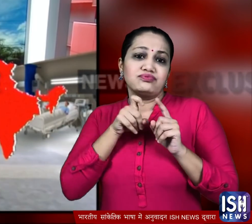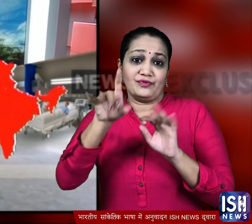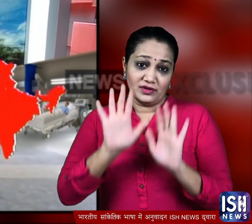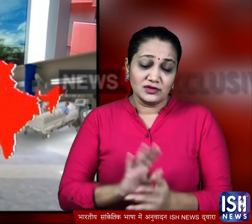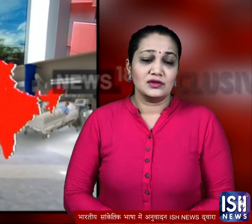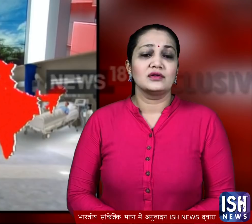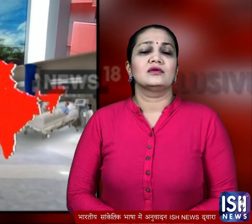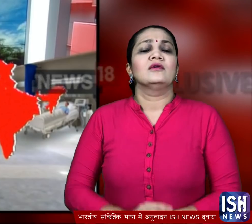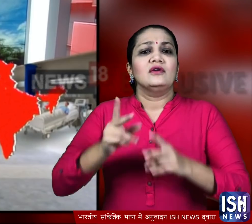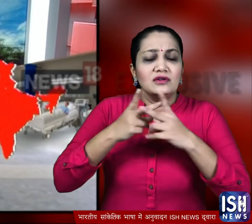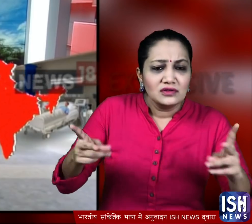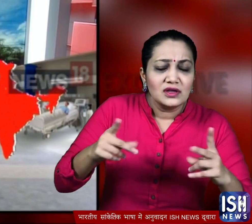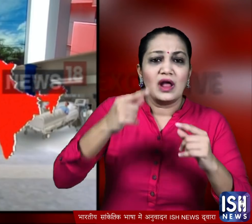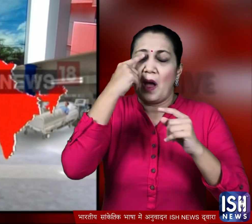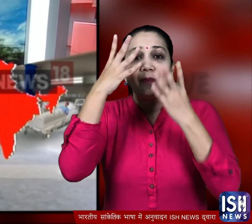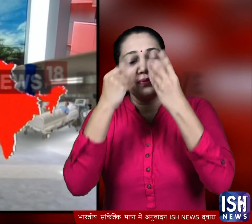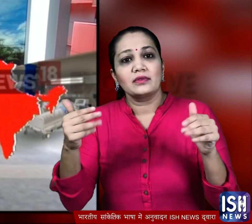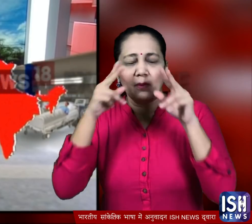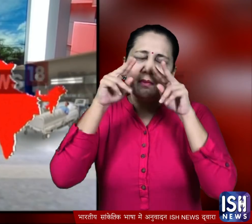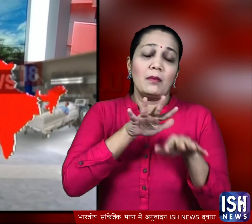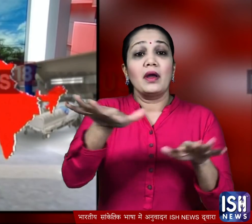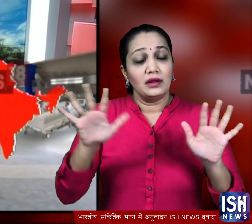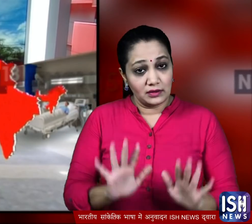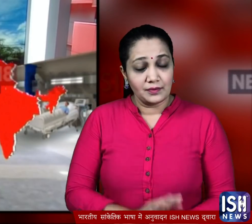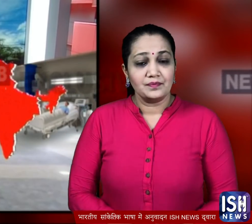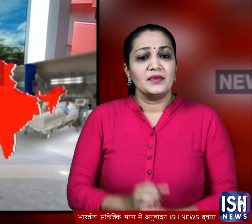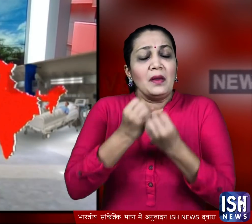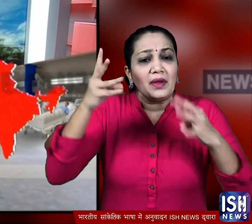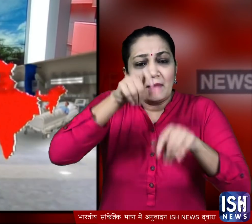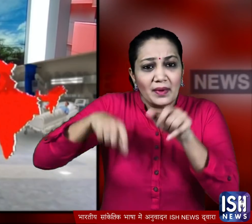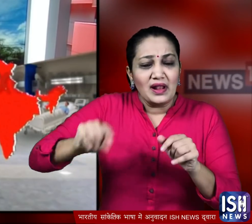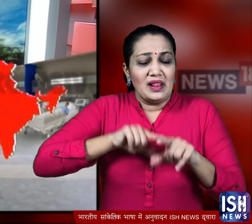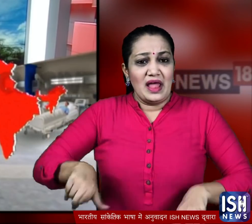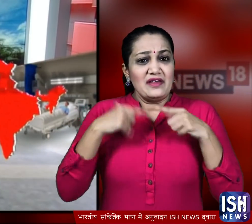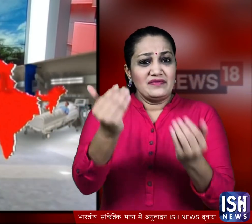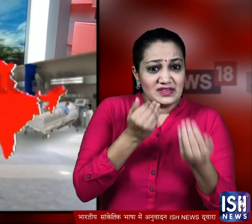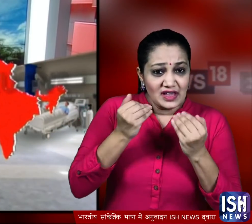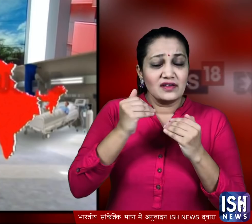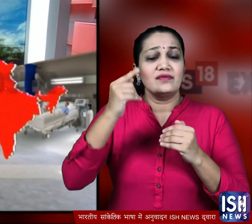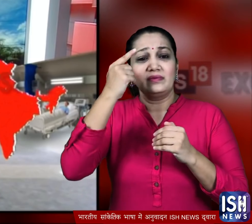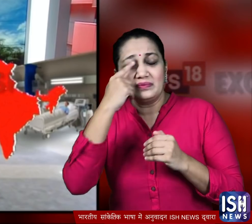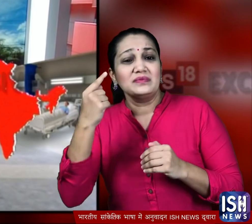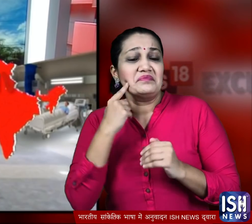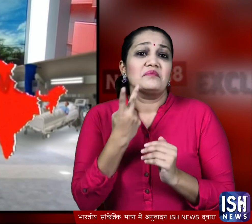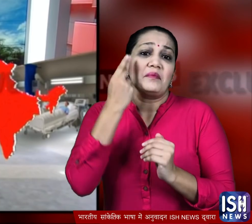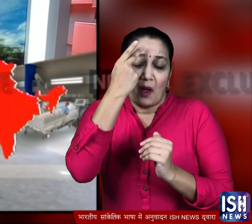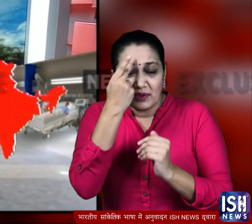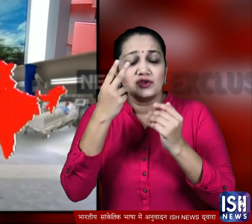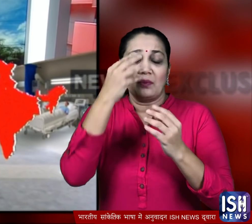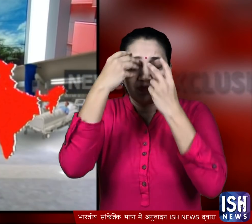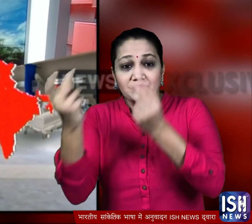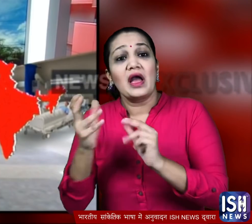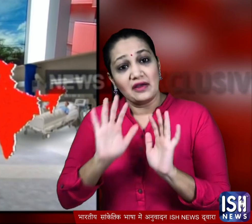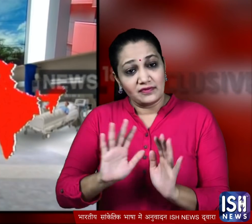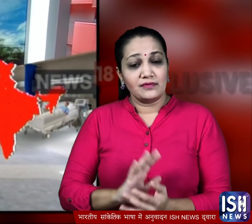जबड़ों में इंफेक्शन हो जाता है और कुछ मरीजों की आंखों की रोशनी तक चली गई। लिहाजा कई बार मरीजों की जान बचाने के लिए उनके इन हिस्सों